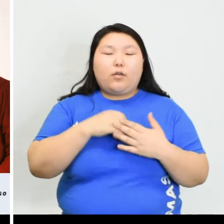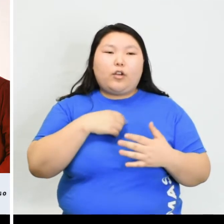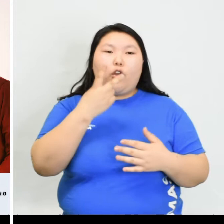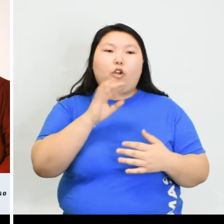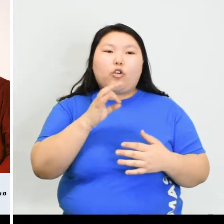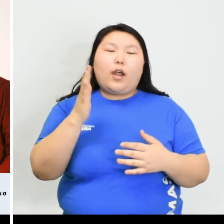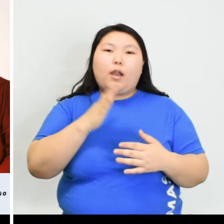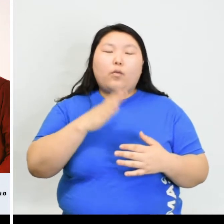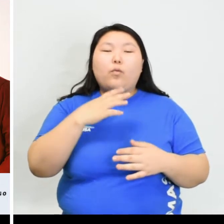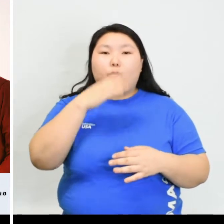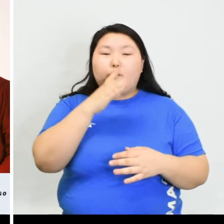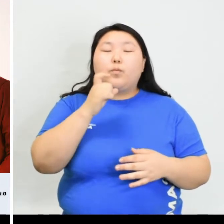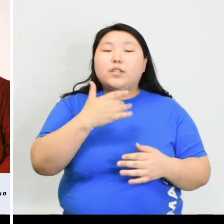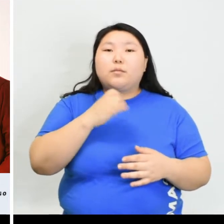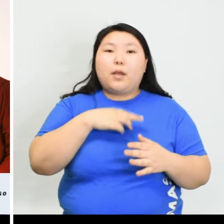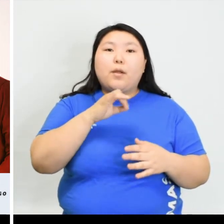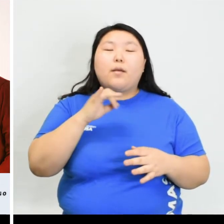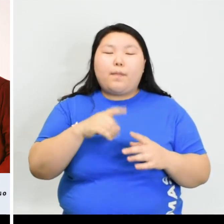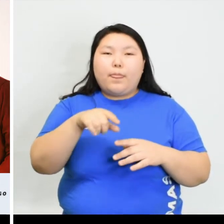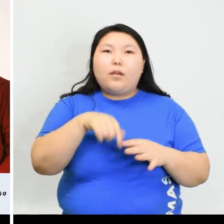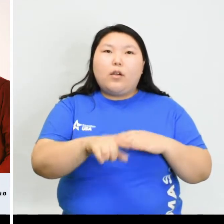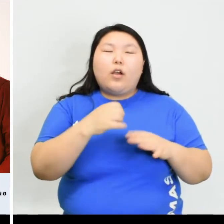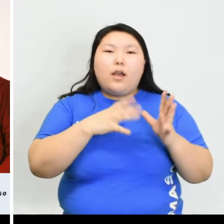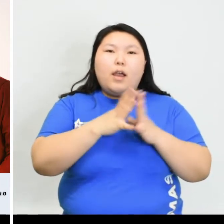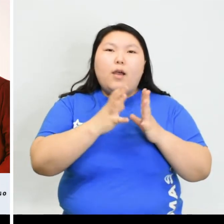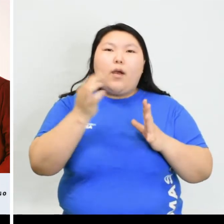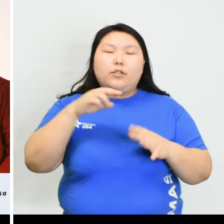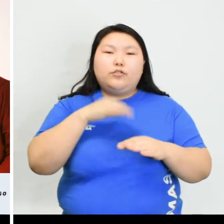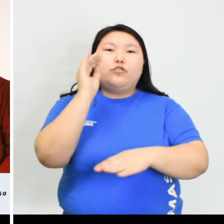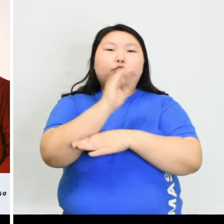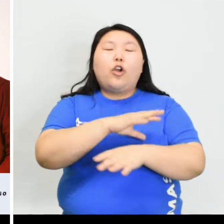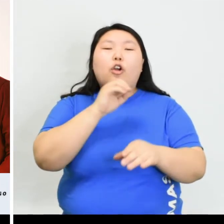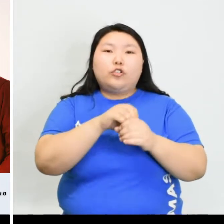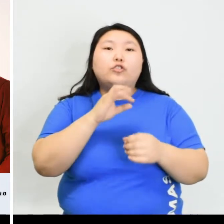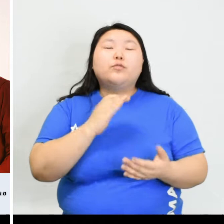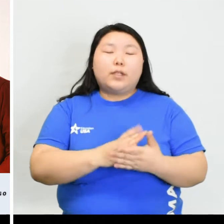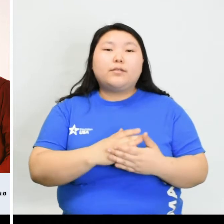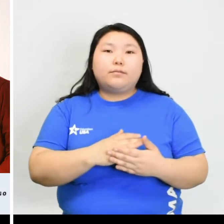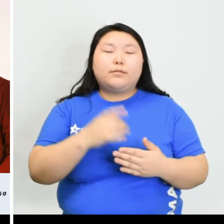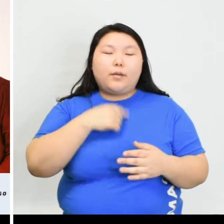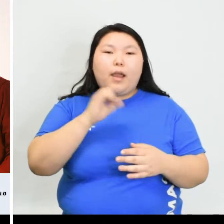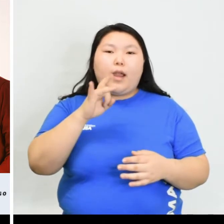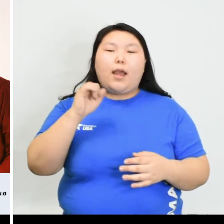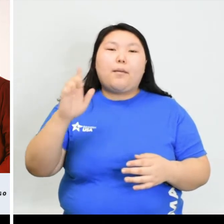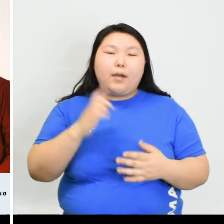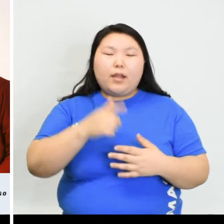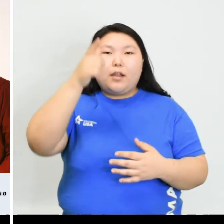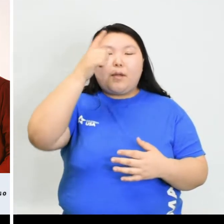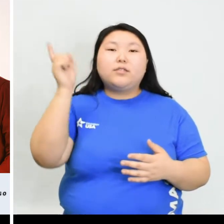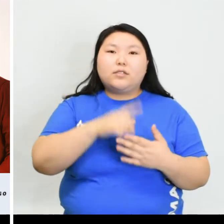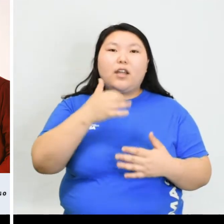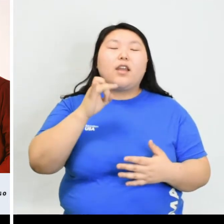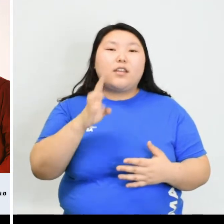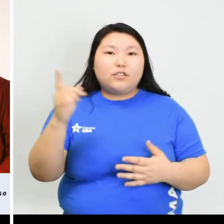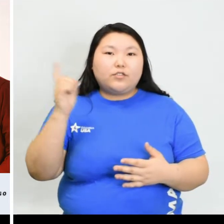20-д гаруй л хүн байсан манай програмд. Тэгээд тэнд чинь баг 10-ад орны төлөөлөгчд орчиж байгаа байхгүй юу? Тийм бүр араа басан, германс ирсэн,